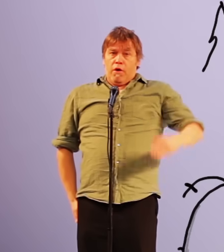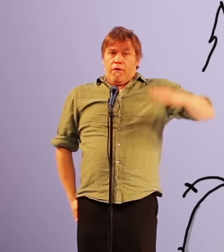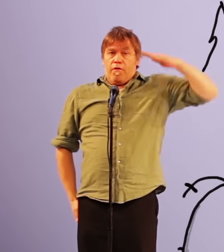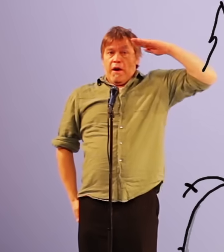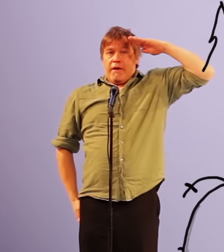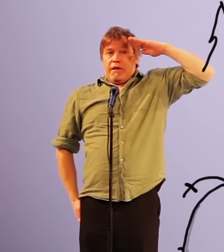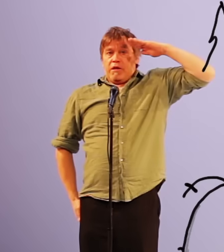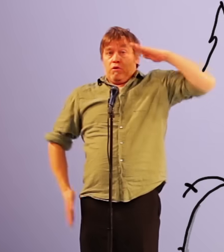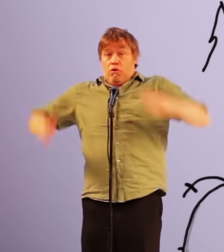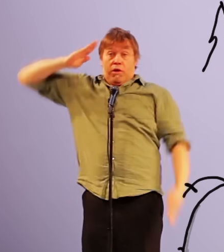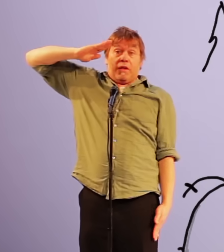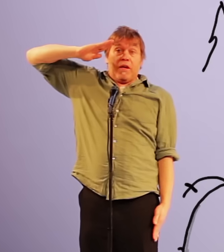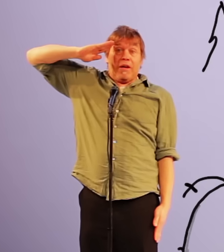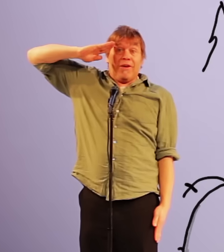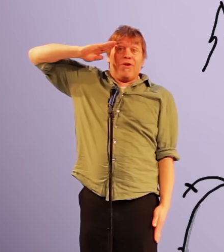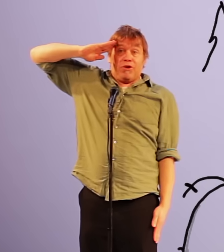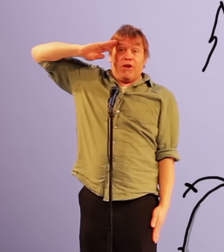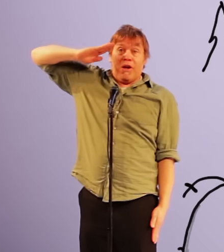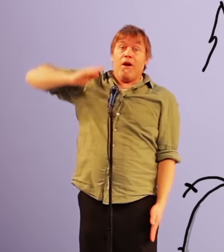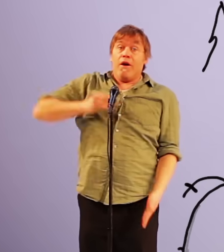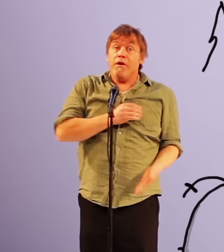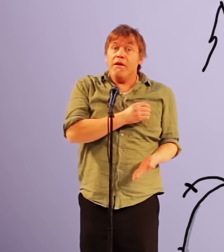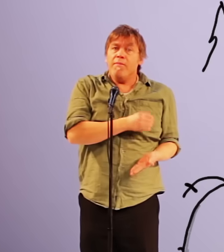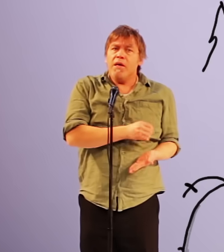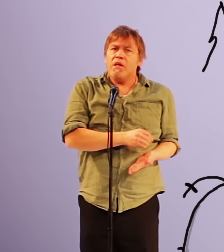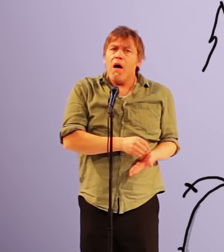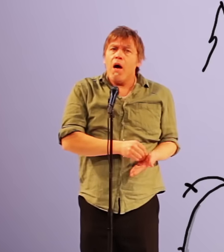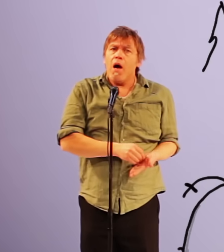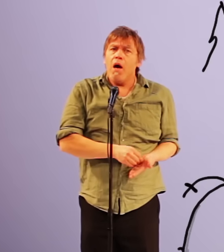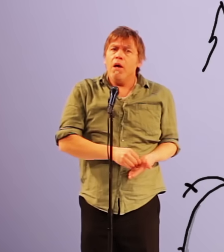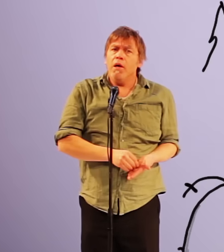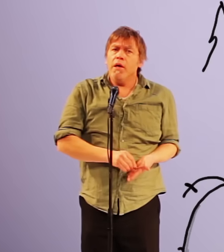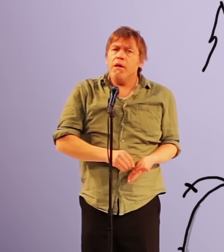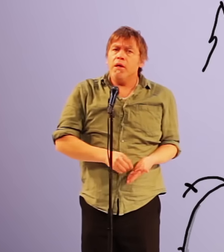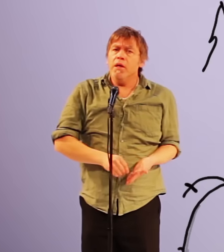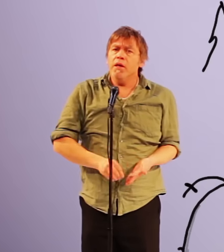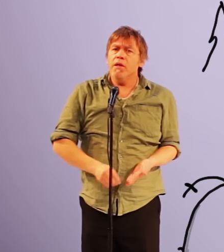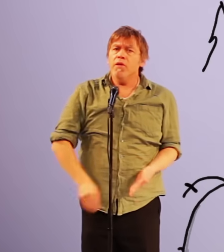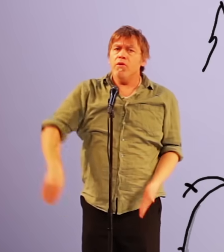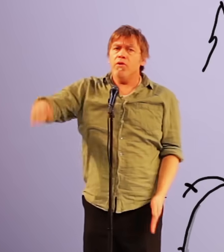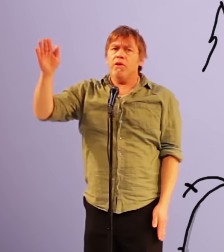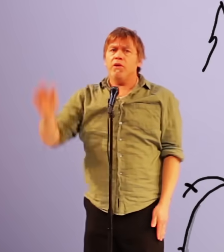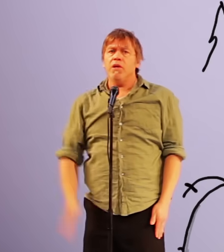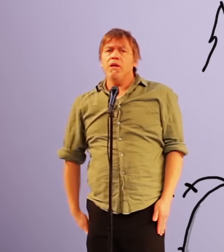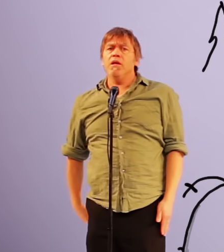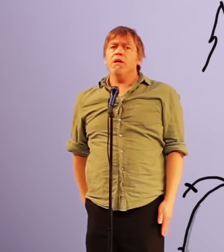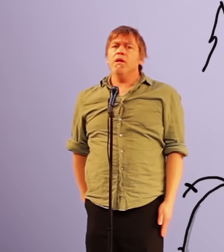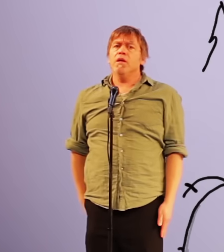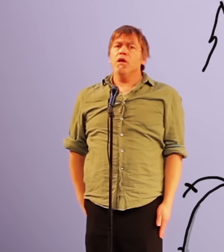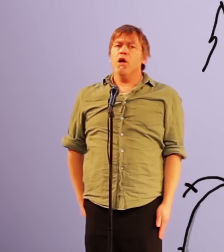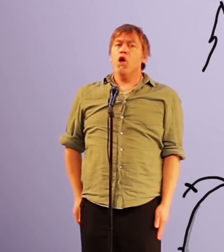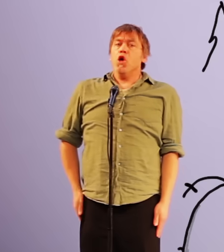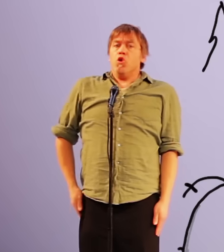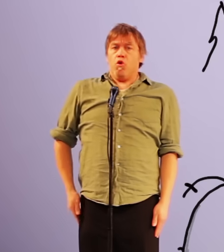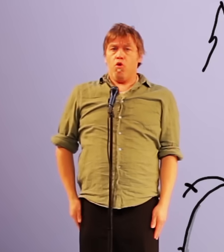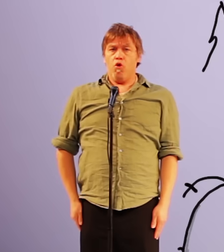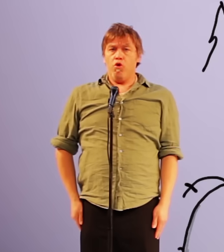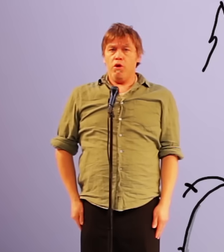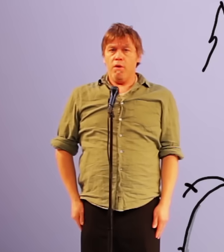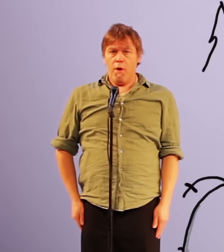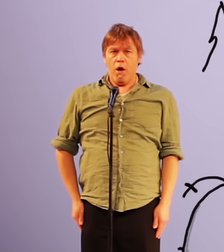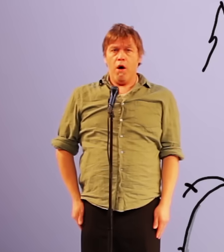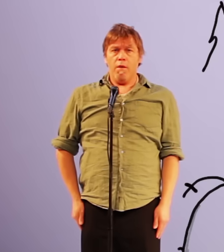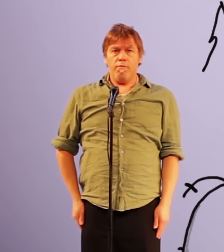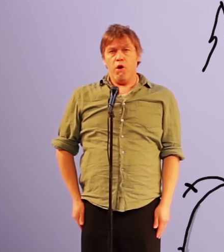kirjoitti, Vänrikki Stoolin kirjoitti, nimensä alle kirjoitti.